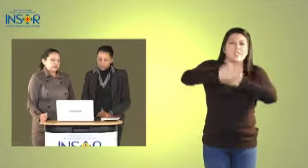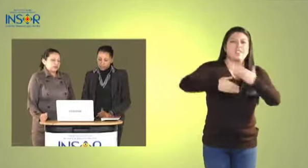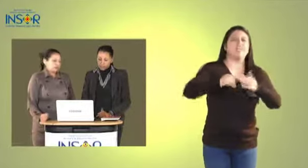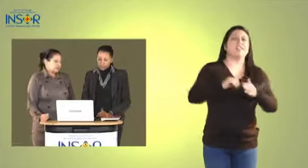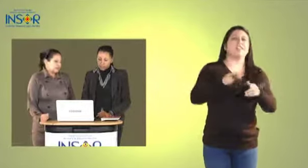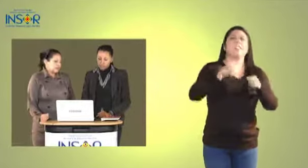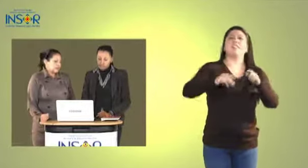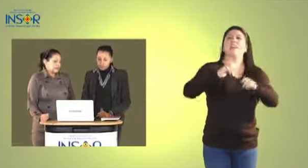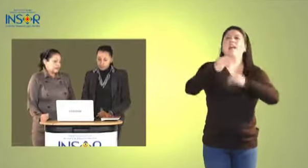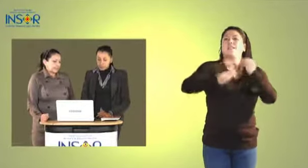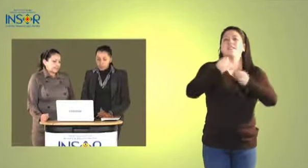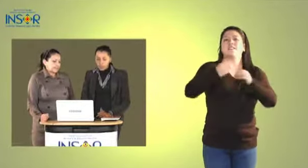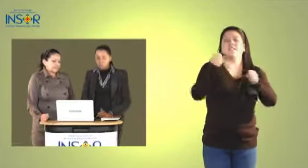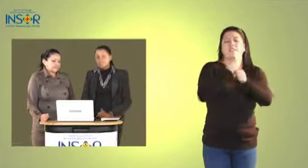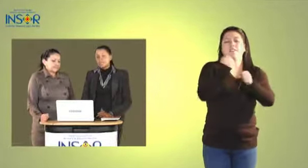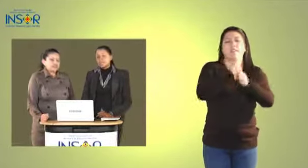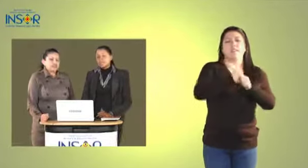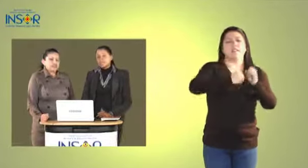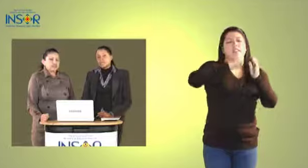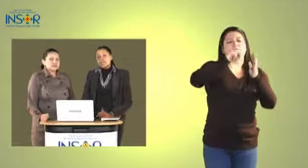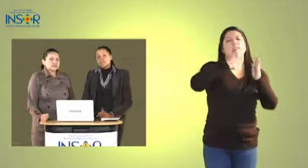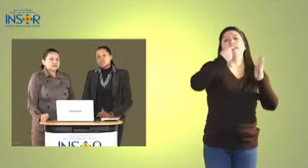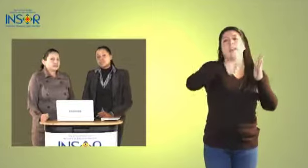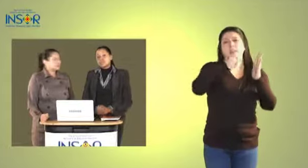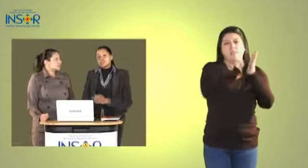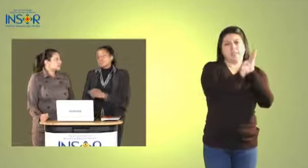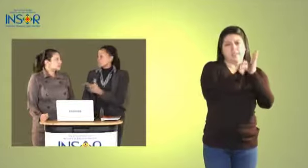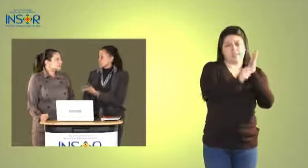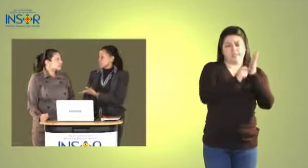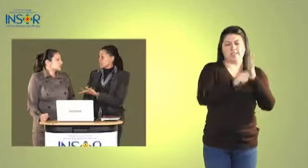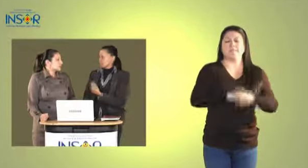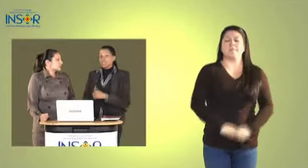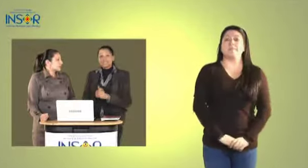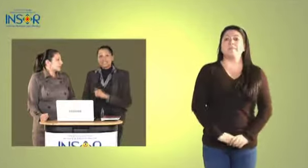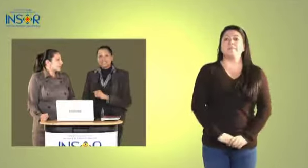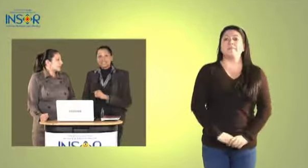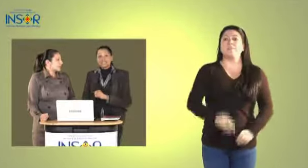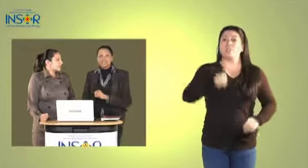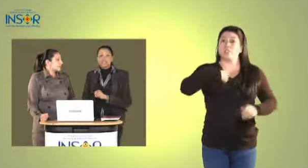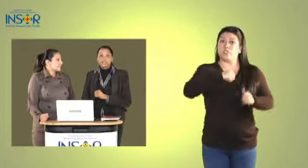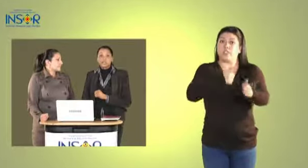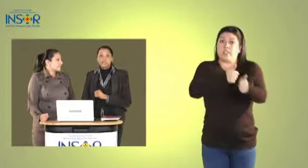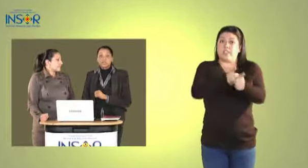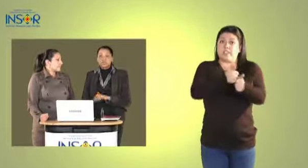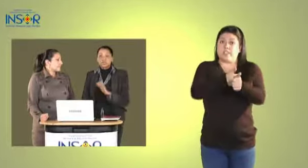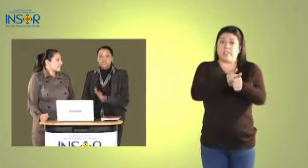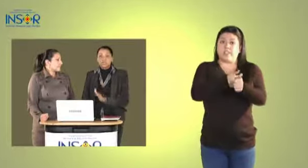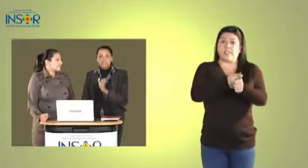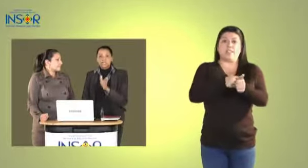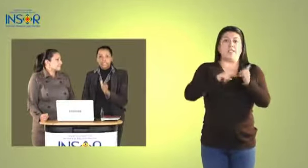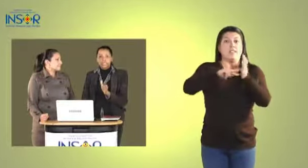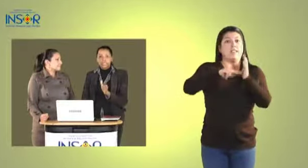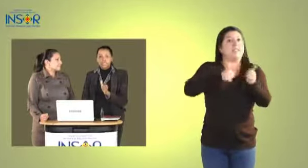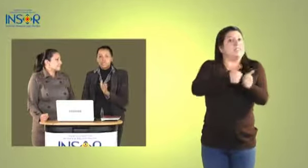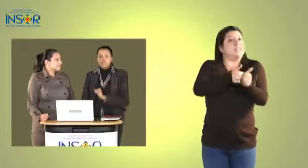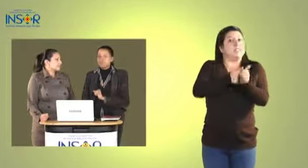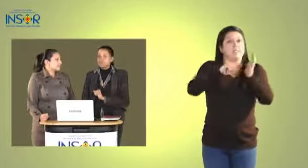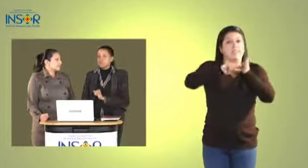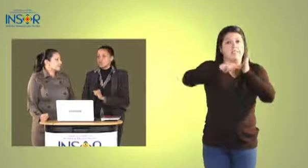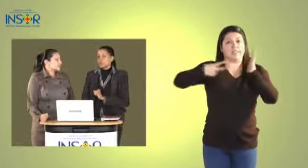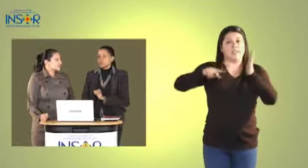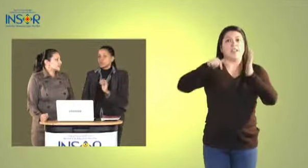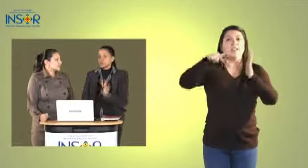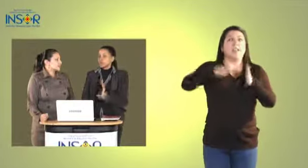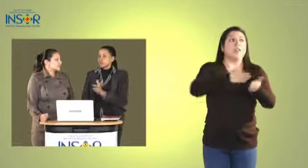el PEI. Ok. En nuestro proceso de asesoría de asistencia técnica que hacemos cuando vamos a las secretarías de